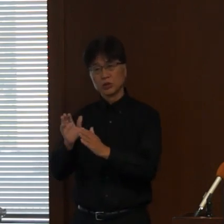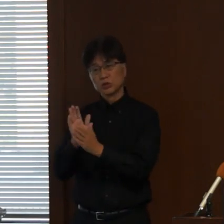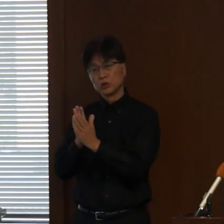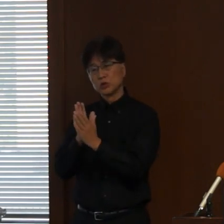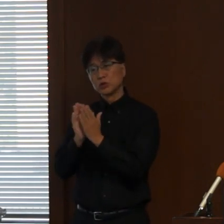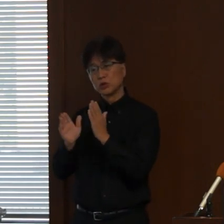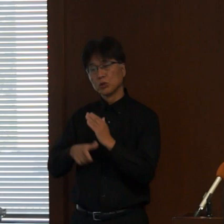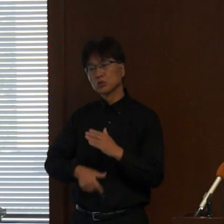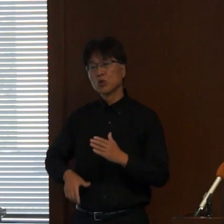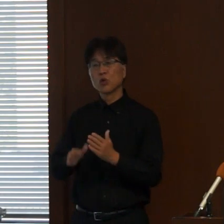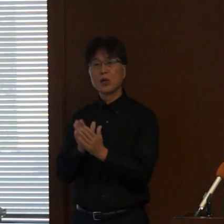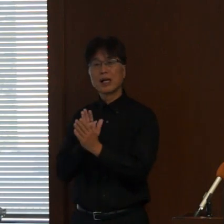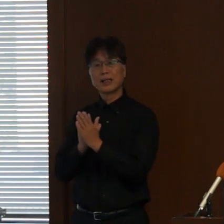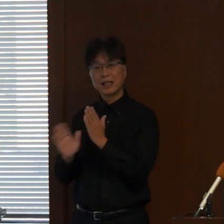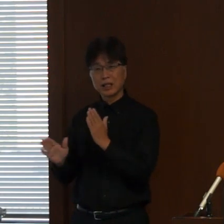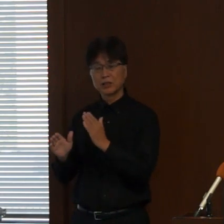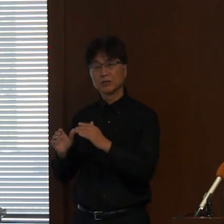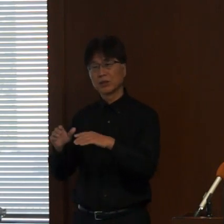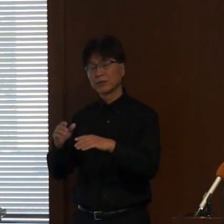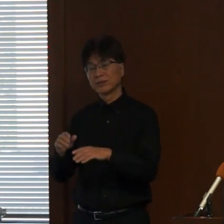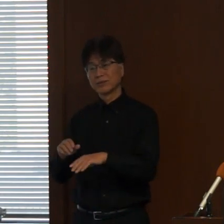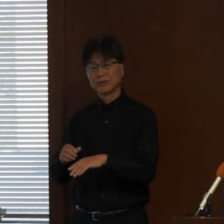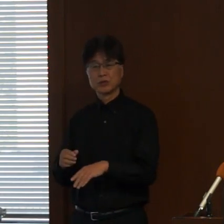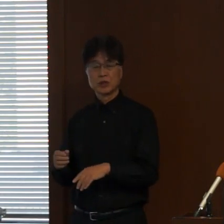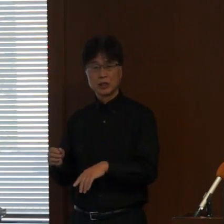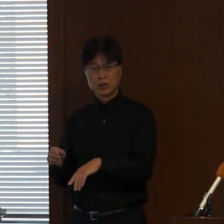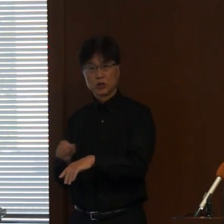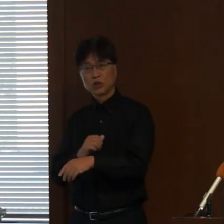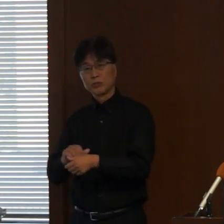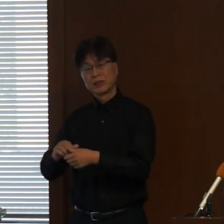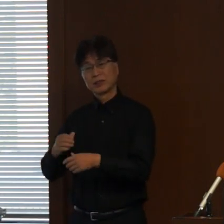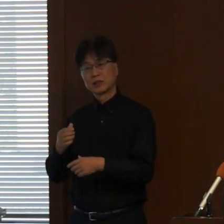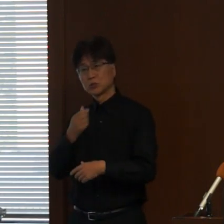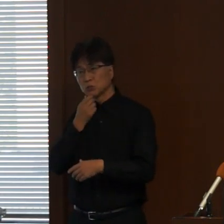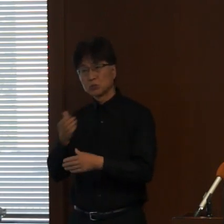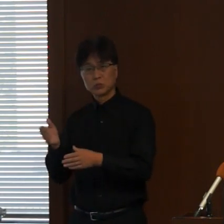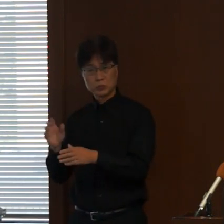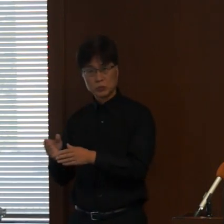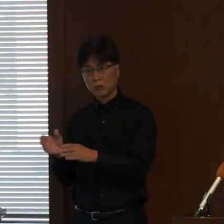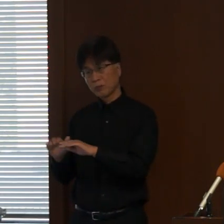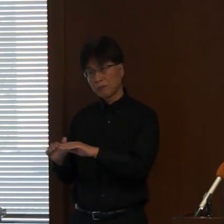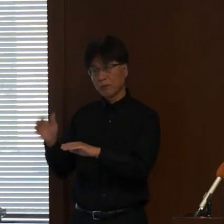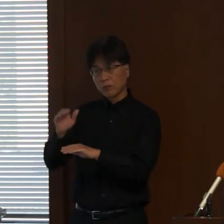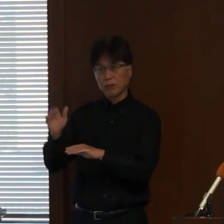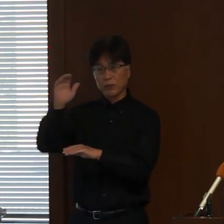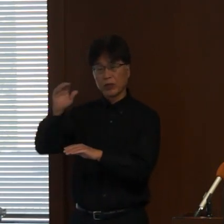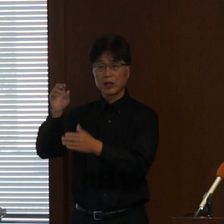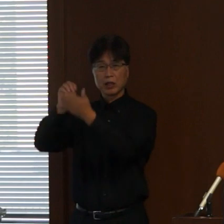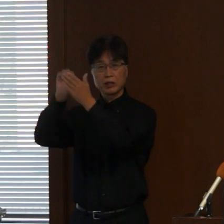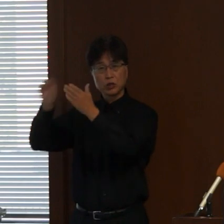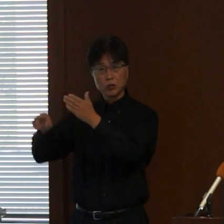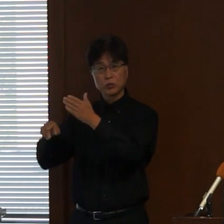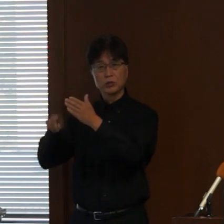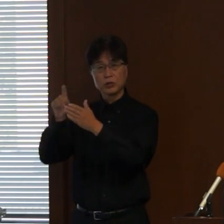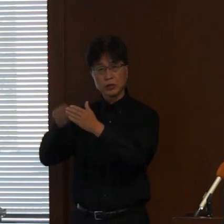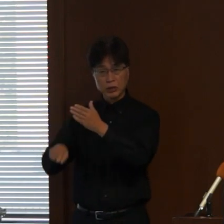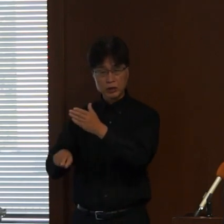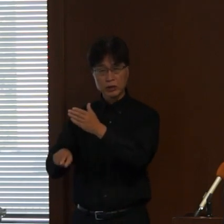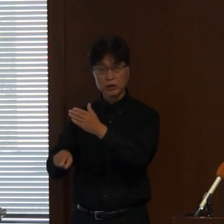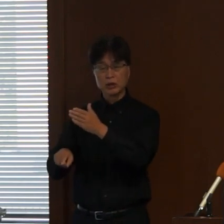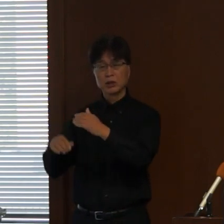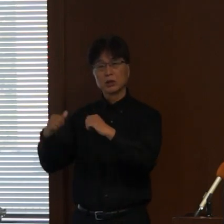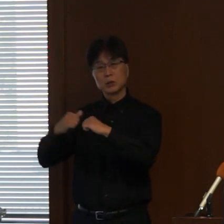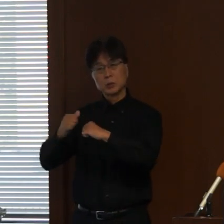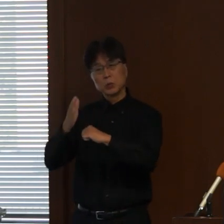った時の出方というものも考えなければいけないと思います。ただ福岡県境にしても同じことが言えてい